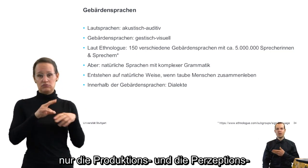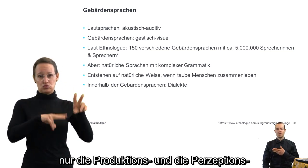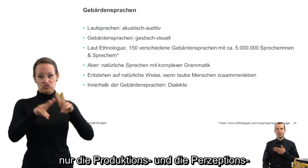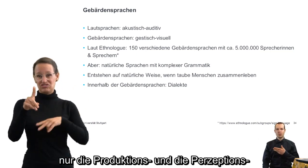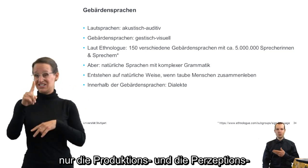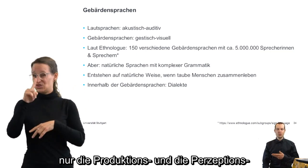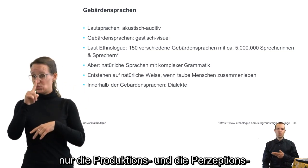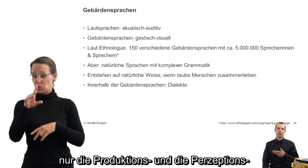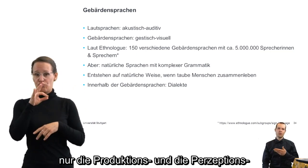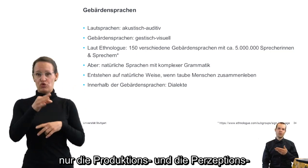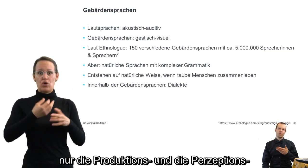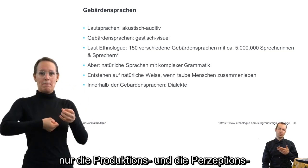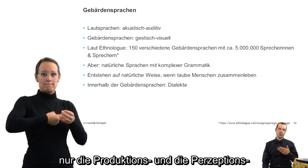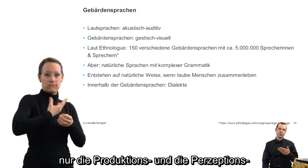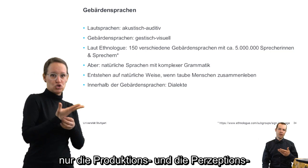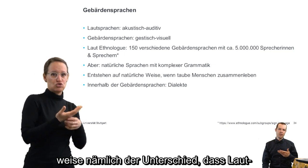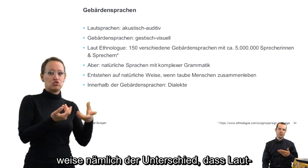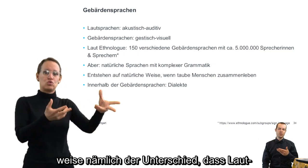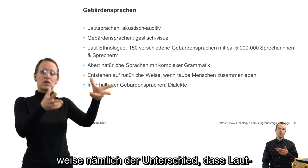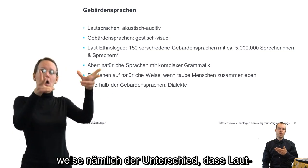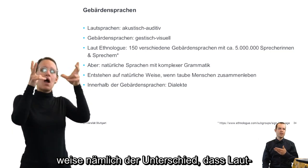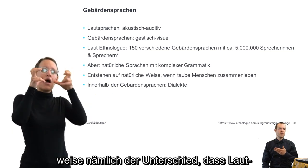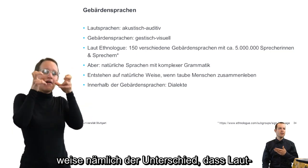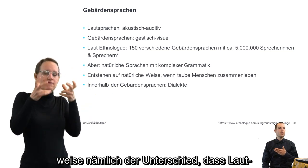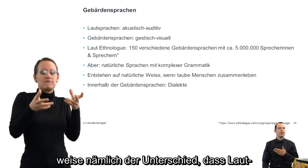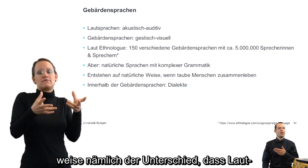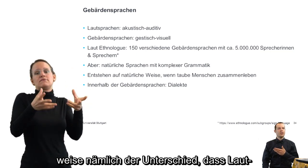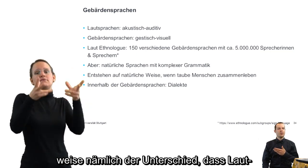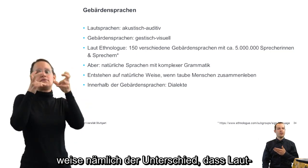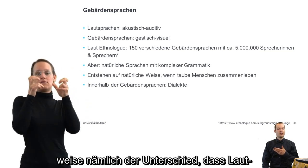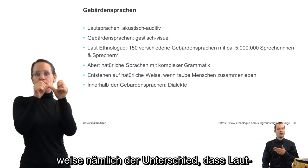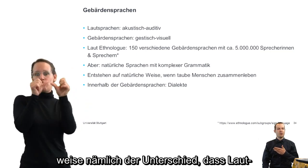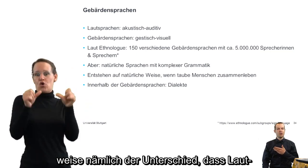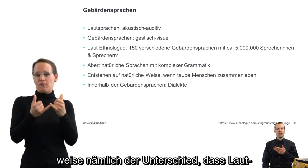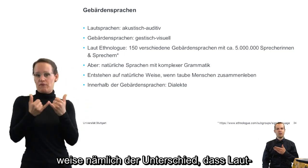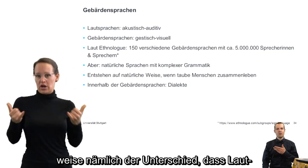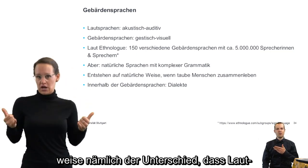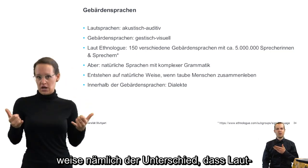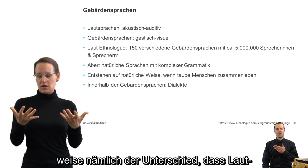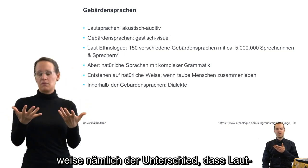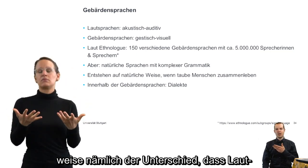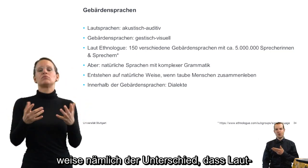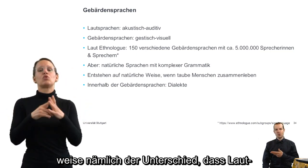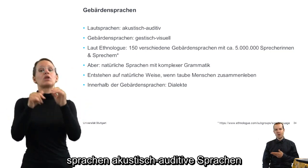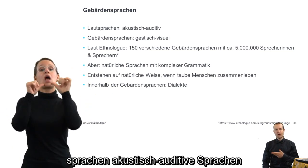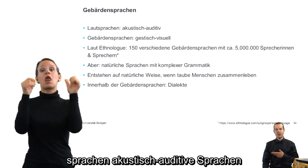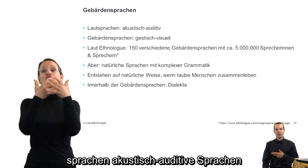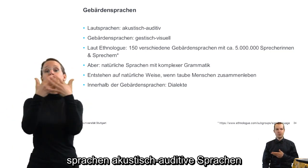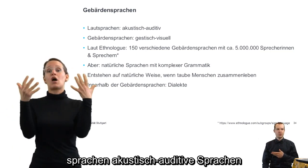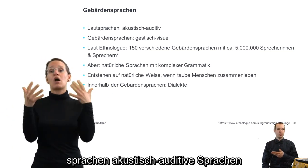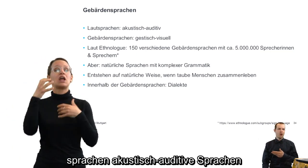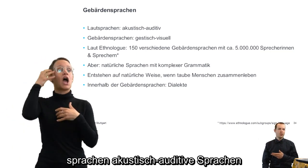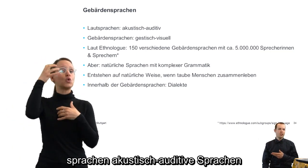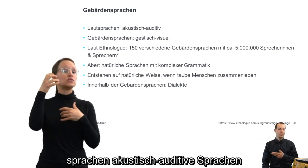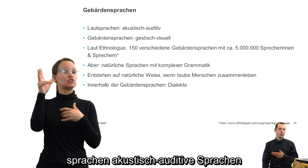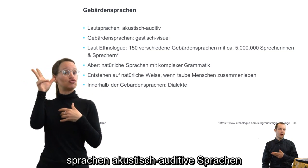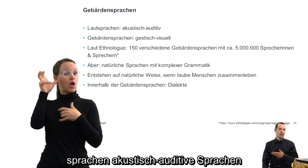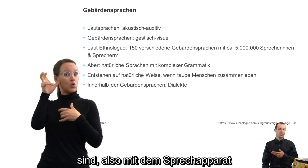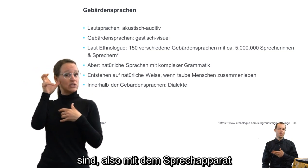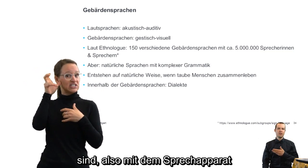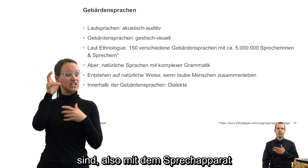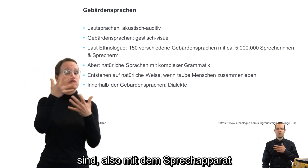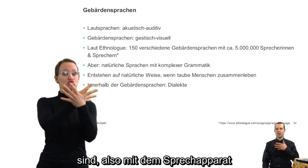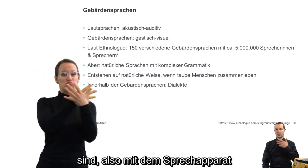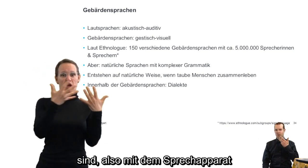nur die Produktions und die Perzeptionsweise, nämlich der Unterschied, dass Lautsprachen akustisch-auditive